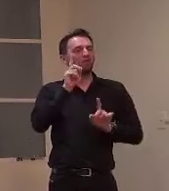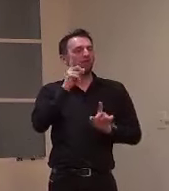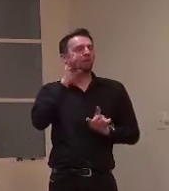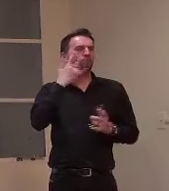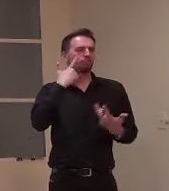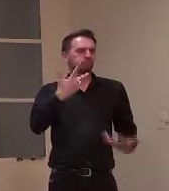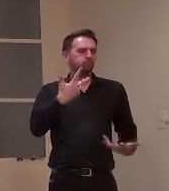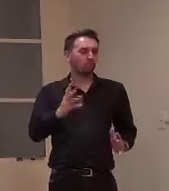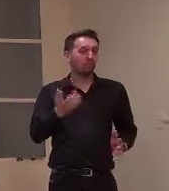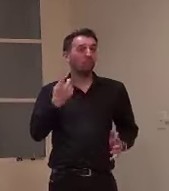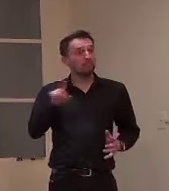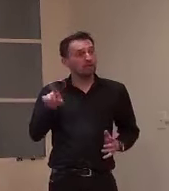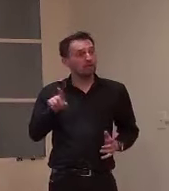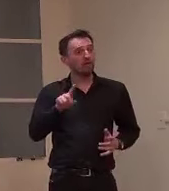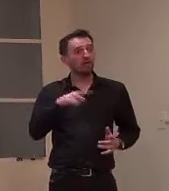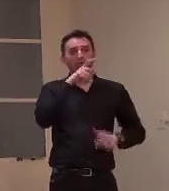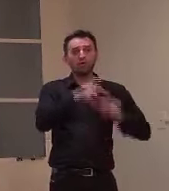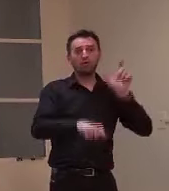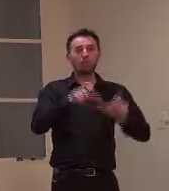para